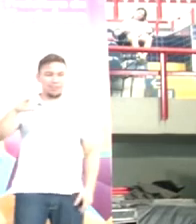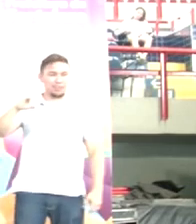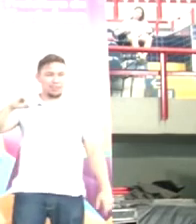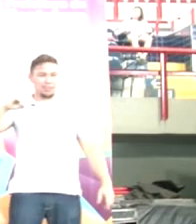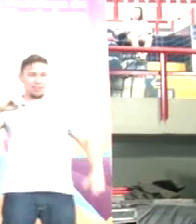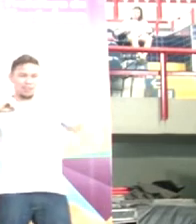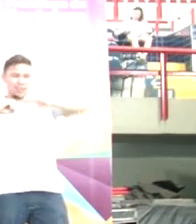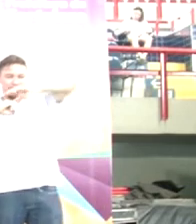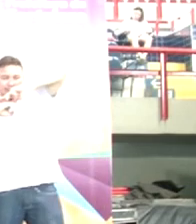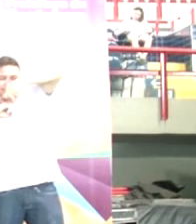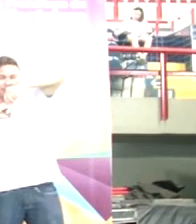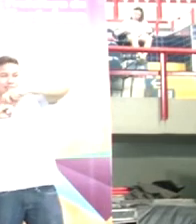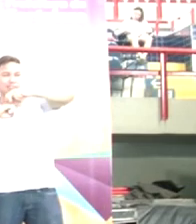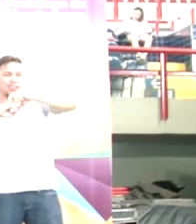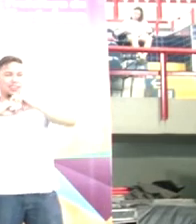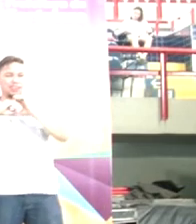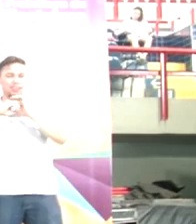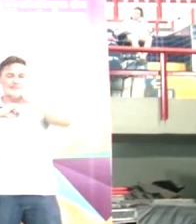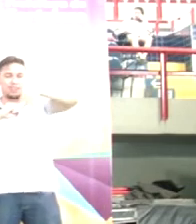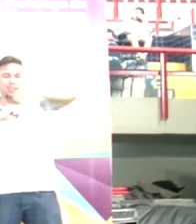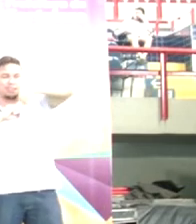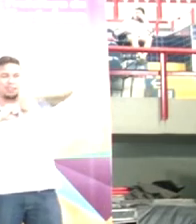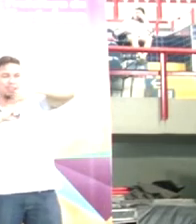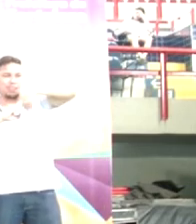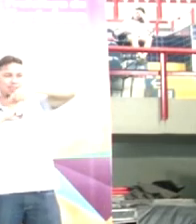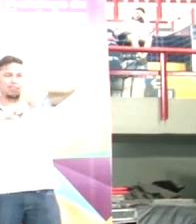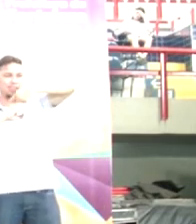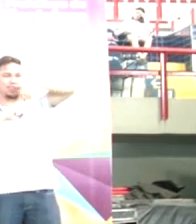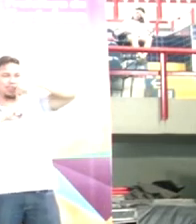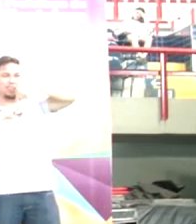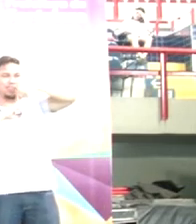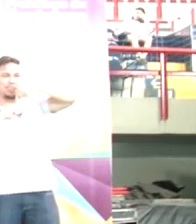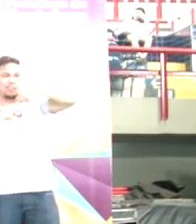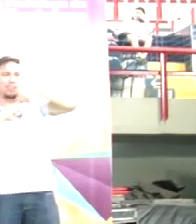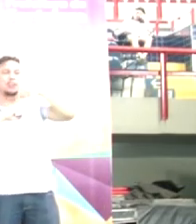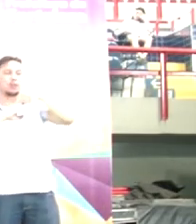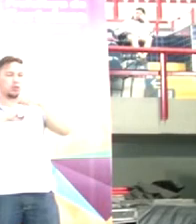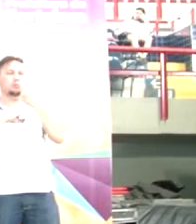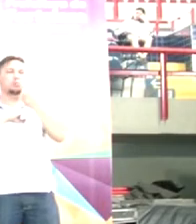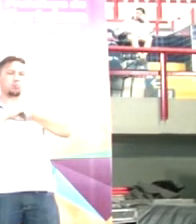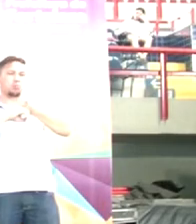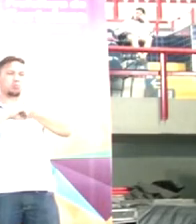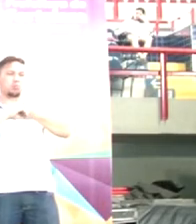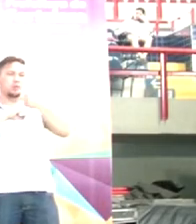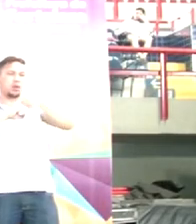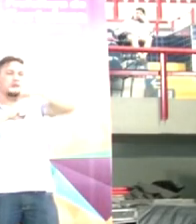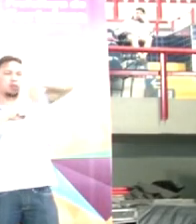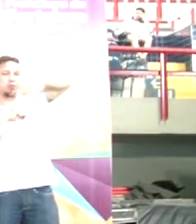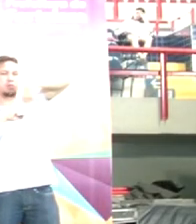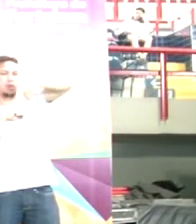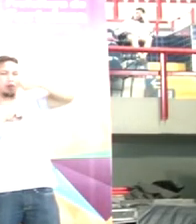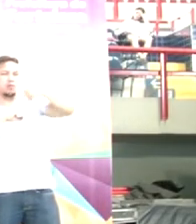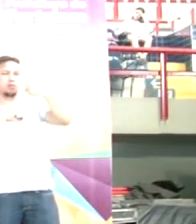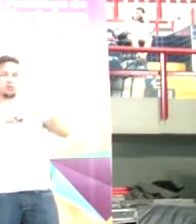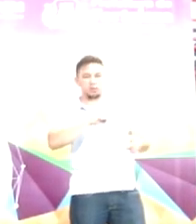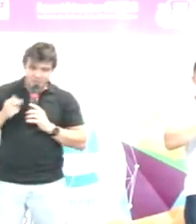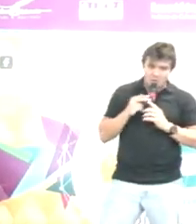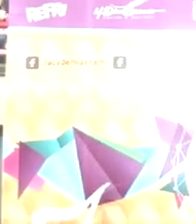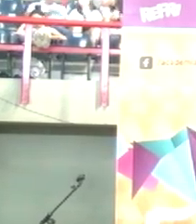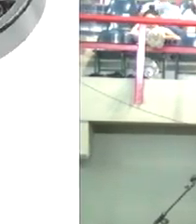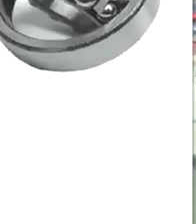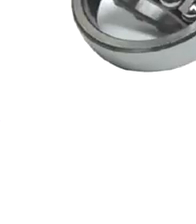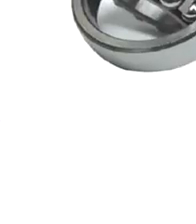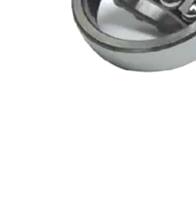ocupar uma região do espaço e forma a esfera. Tá legal? Também a esfera é um sólido de rotação. Beleza, vamos em